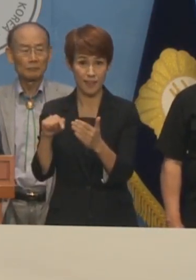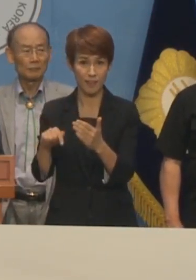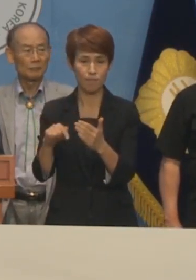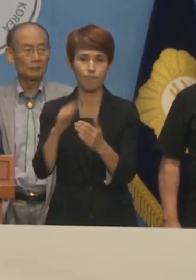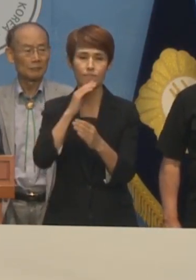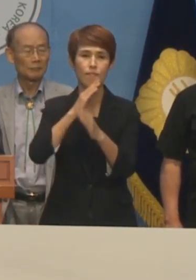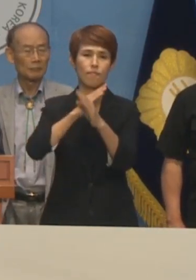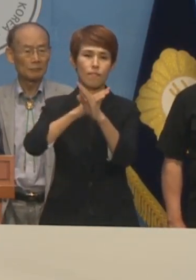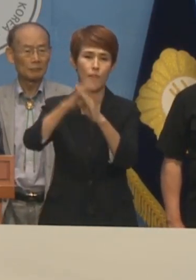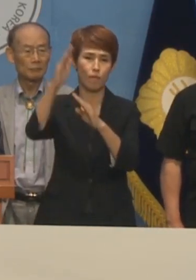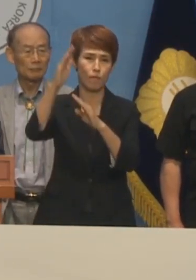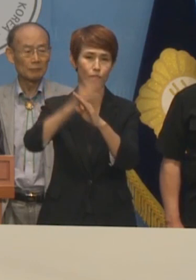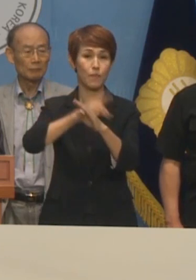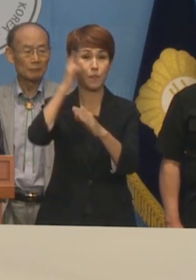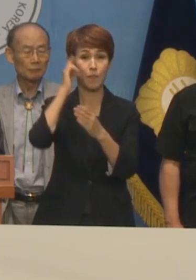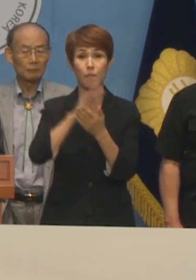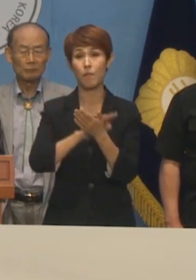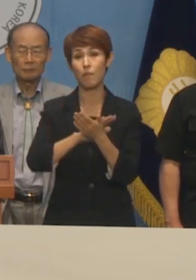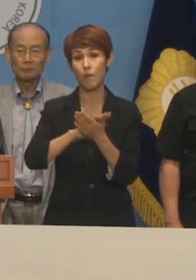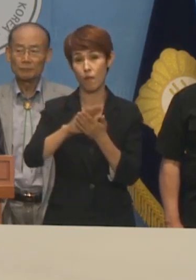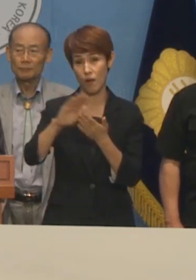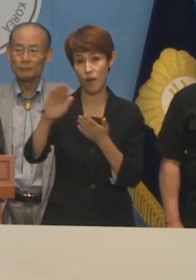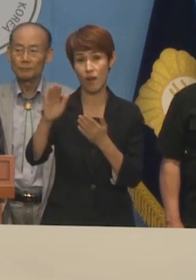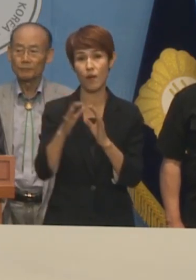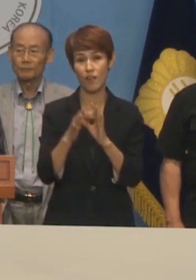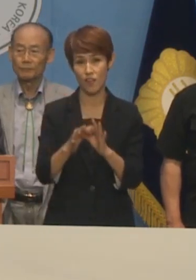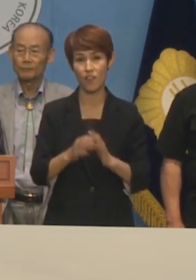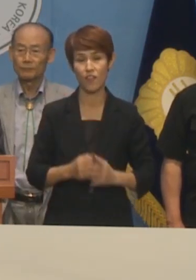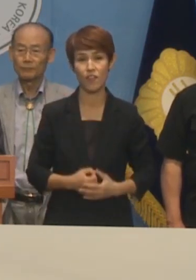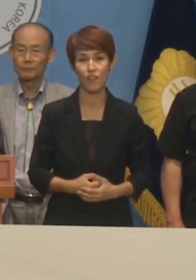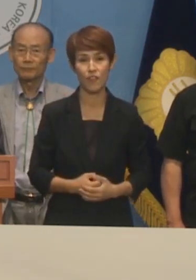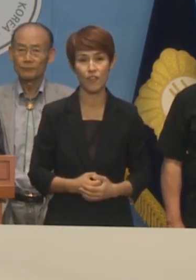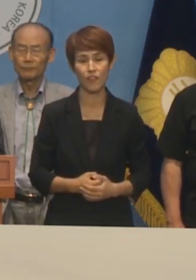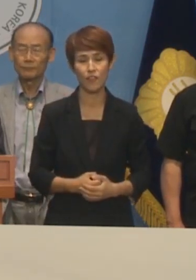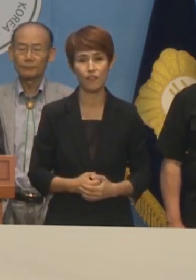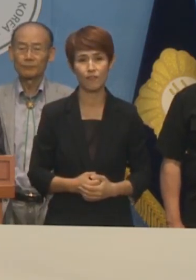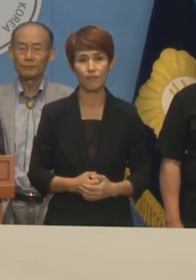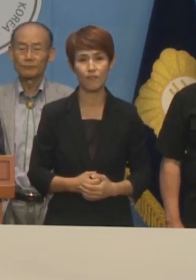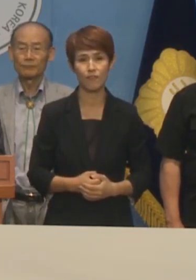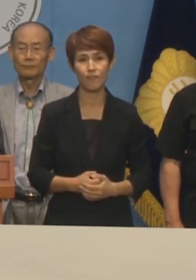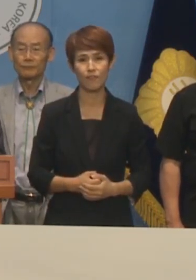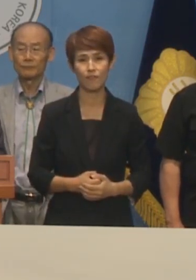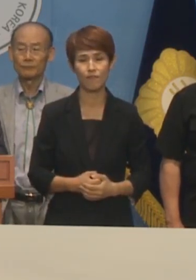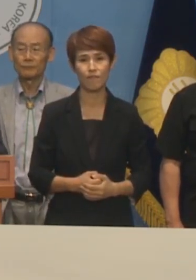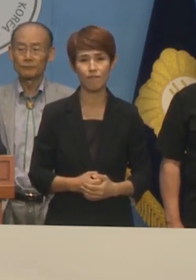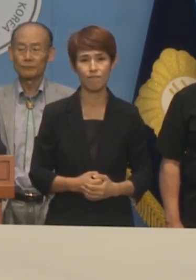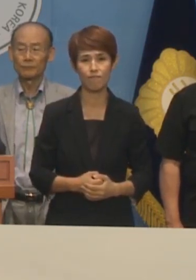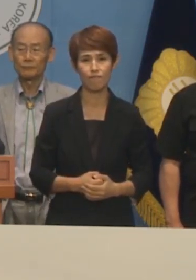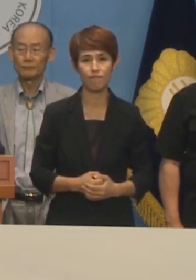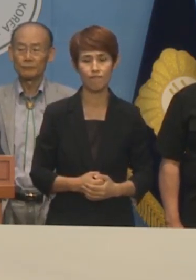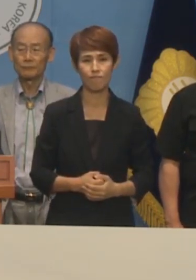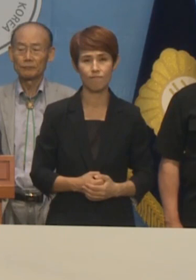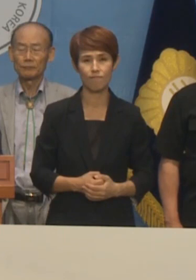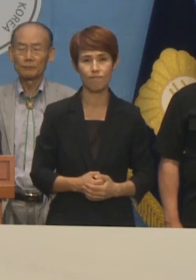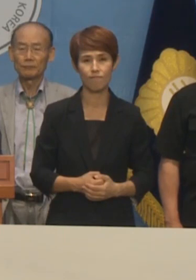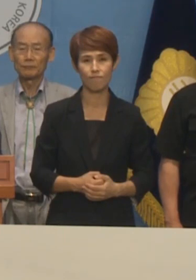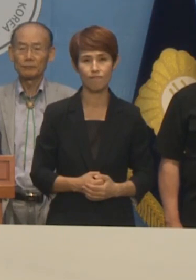남북 평화 최근 아마 남북 평화